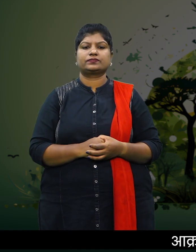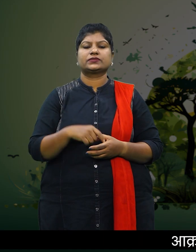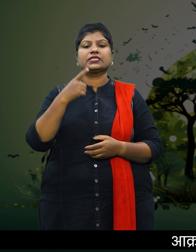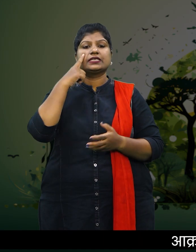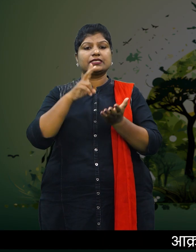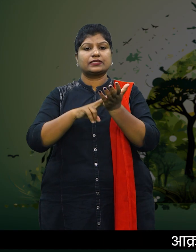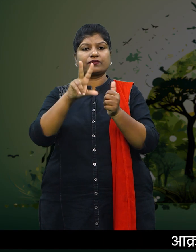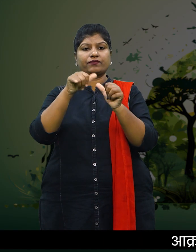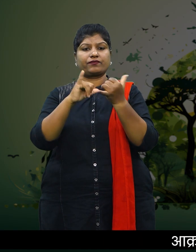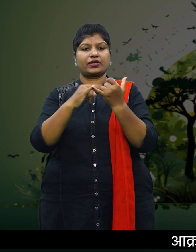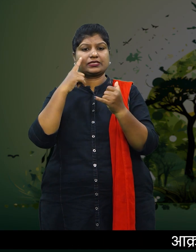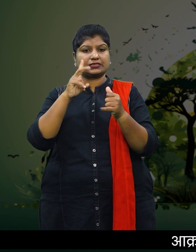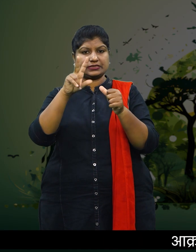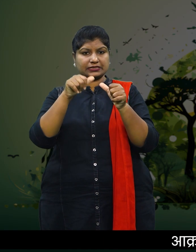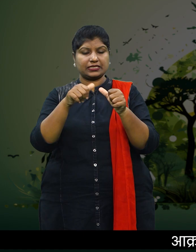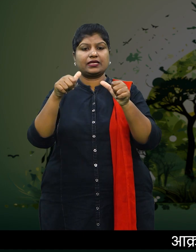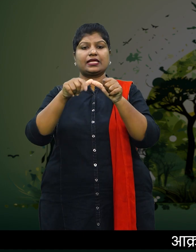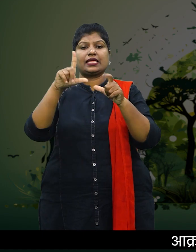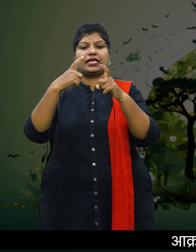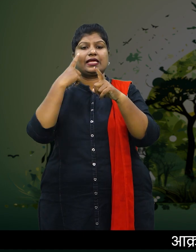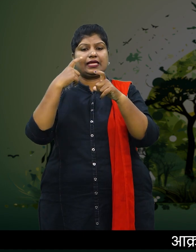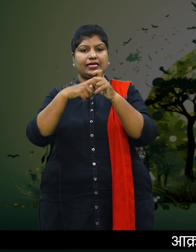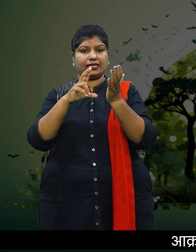आक्रमक एलियन प्रजाती IAS